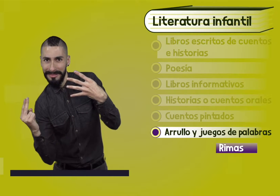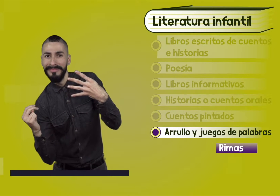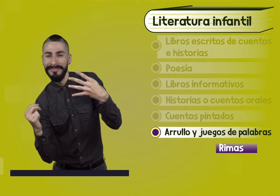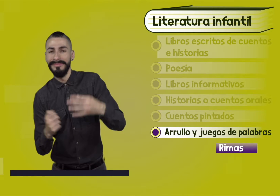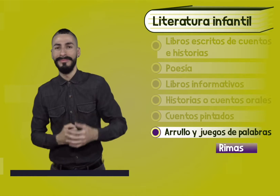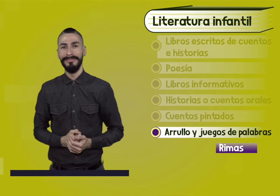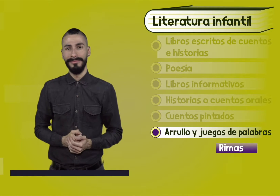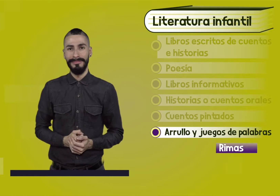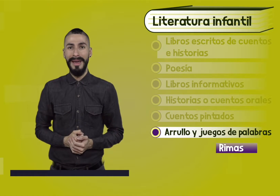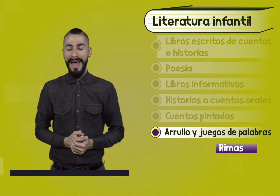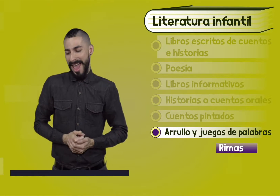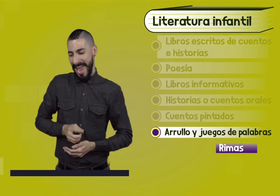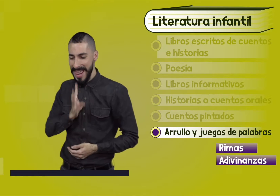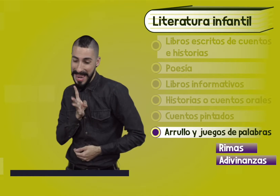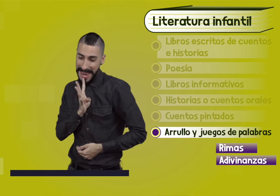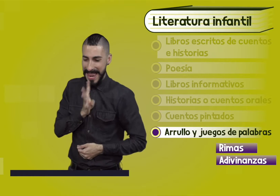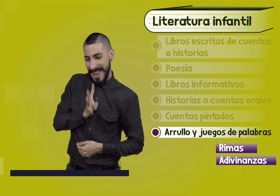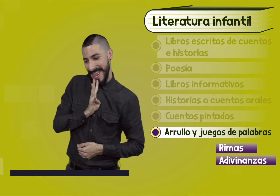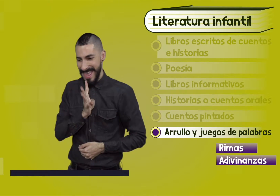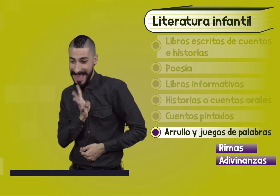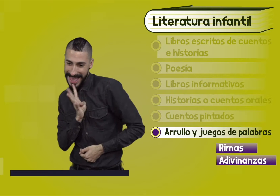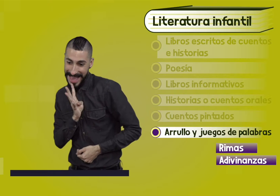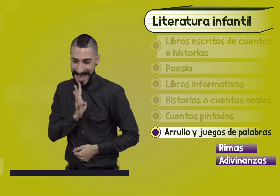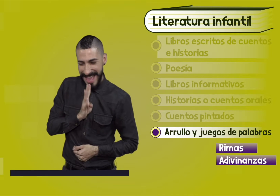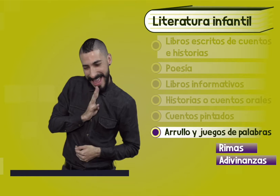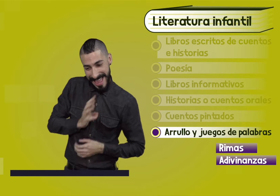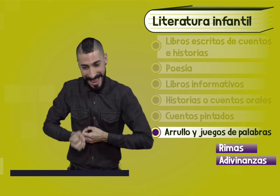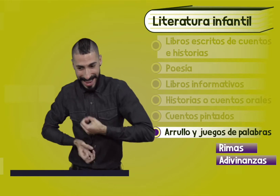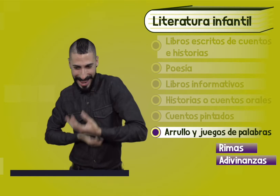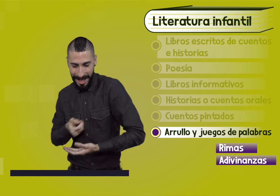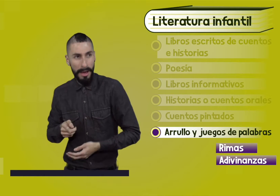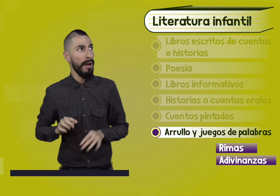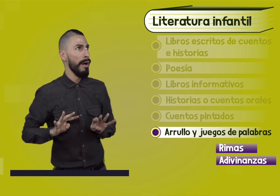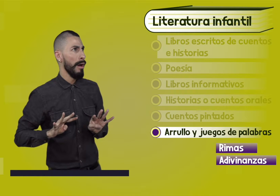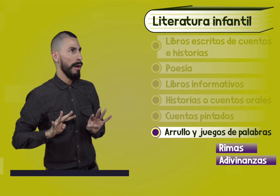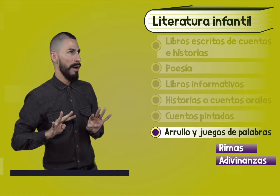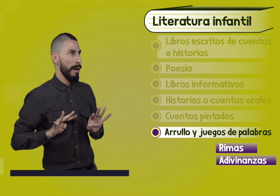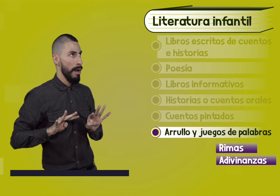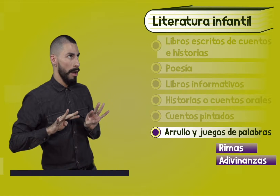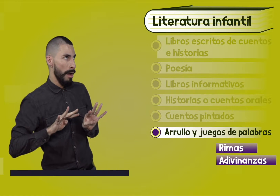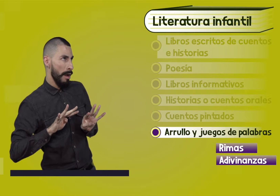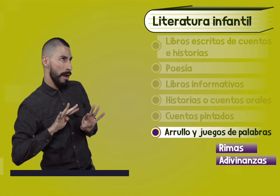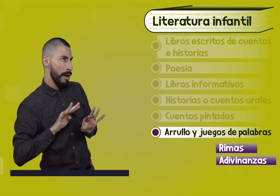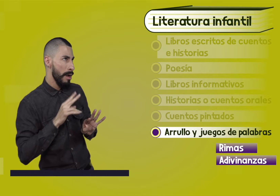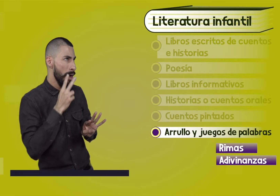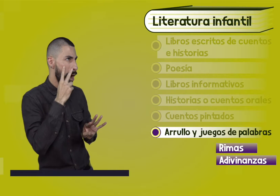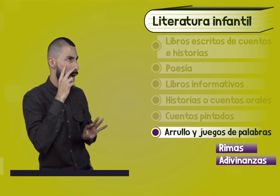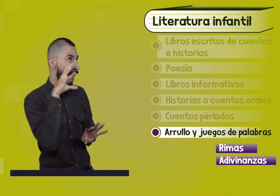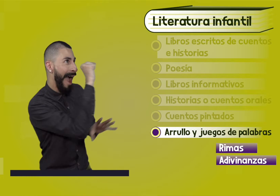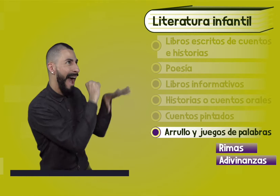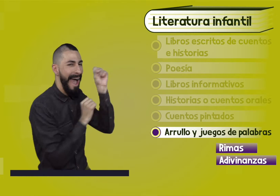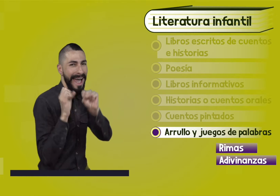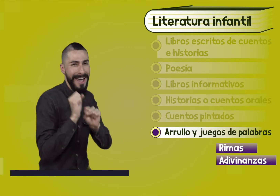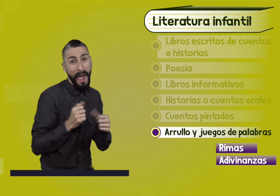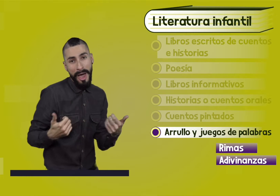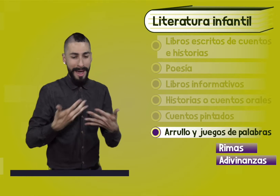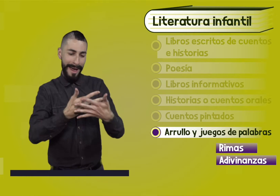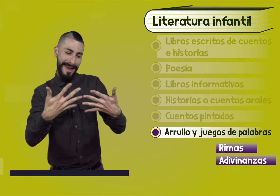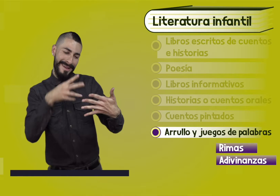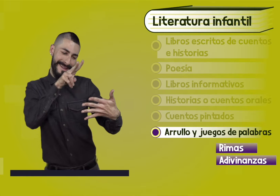con la cuarta. Las adivinanzas son textos orales en donde los niños deben estar atentos a encontrar lo que se está haciendo referencia. También